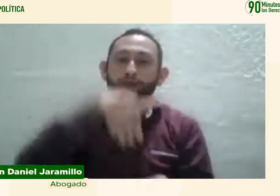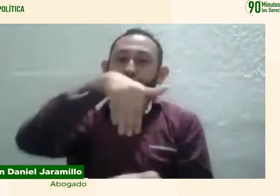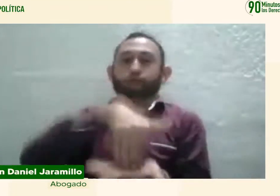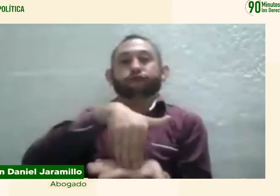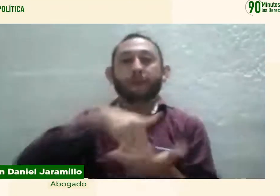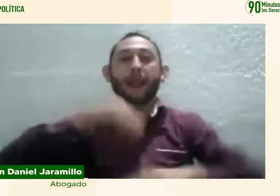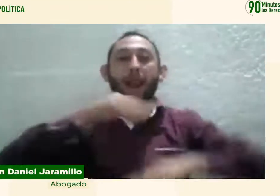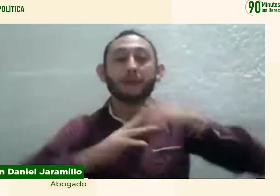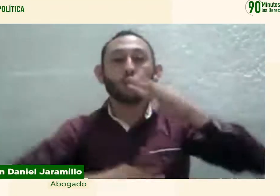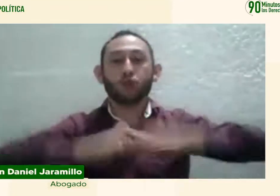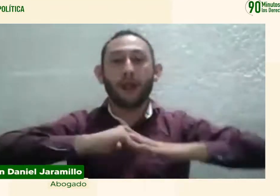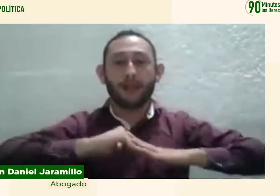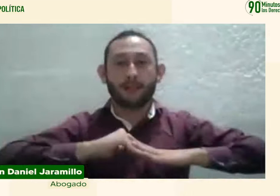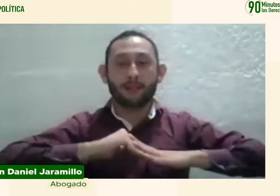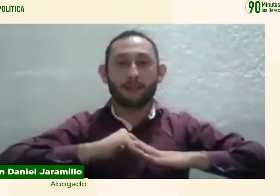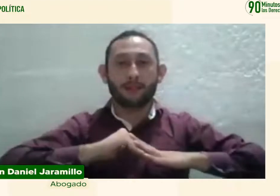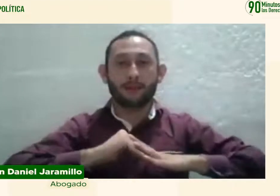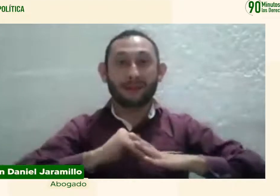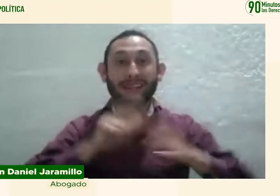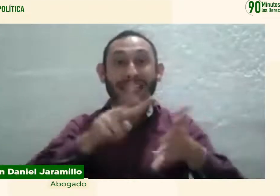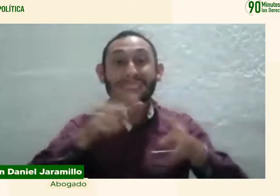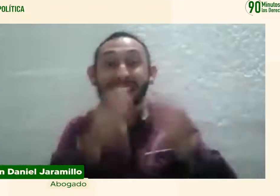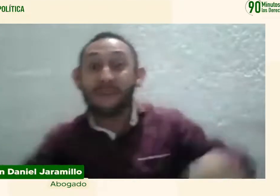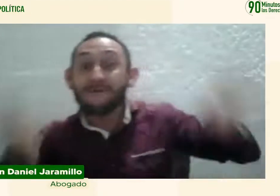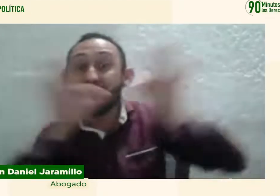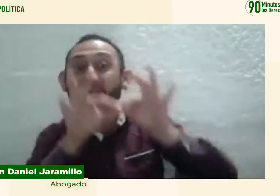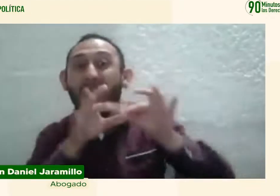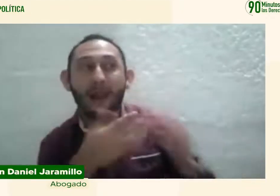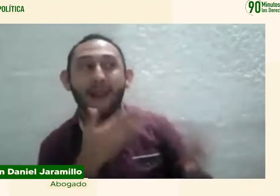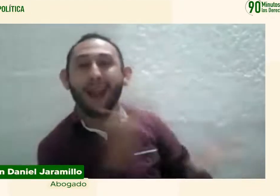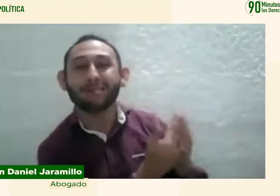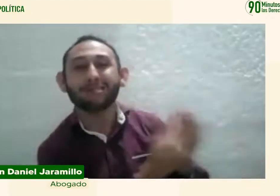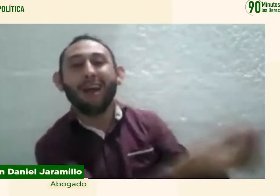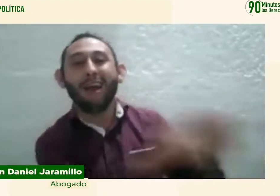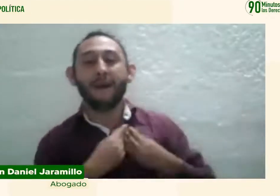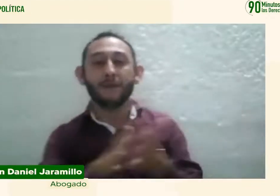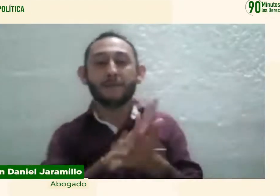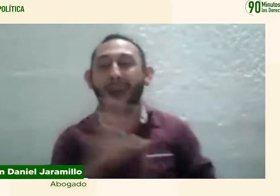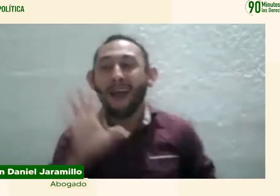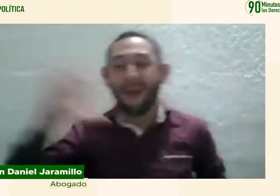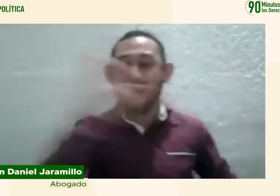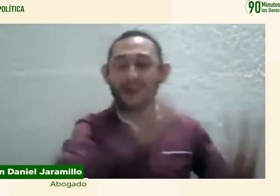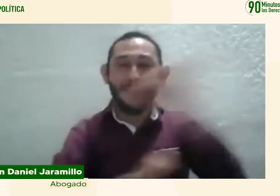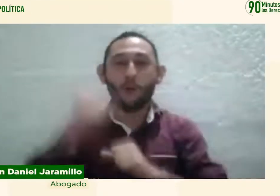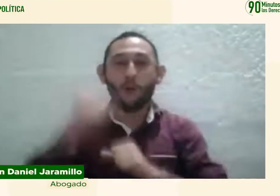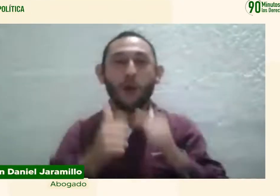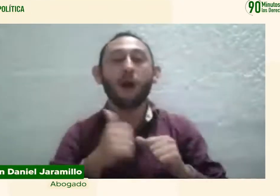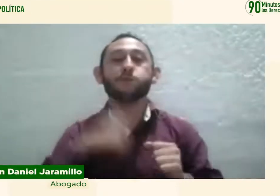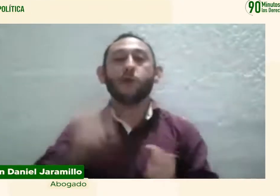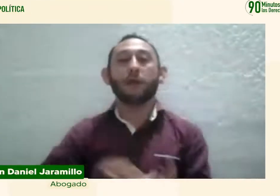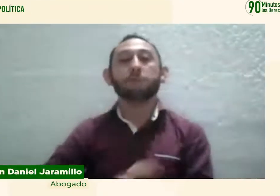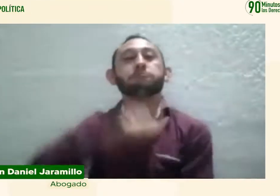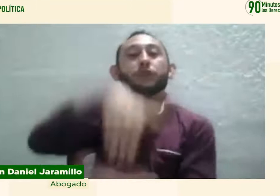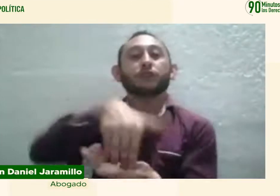se nos expliquen de manera clara qué postura y que de pronto también las organizaciones son neutrales y que nos den la información